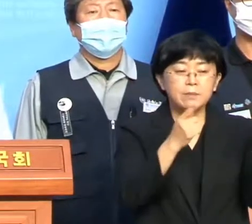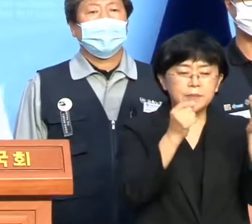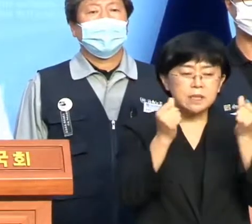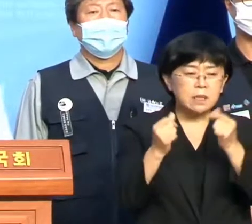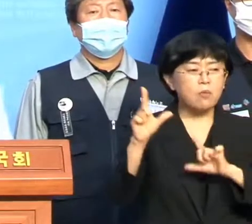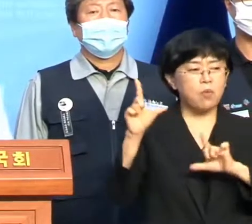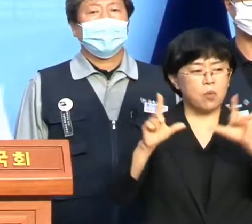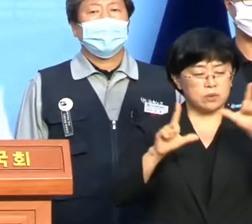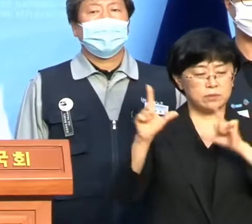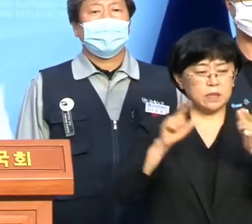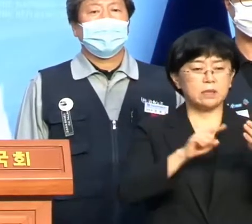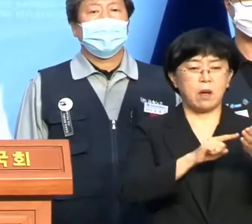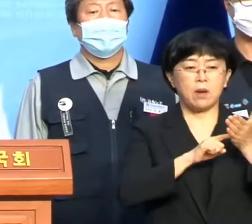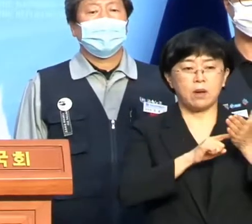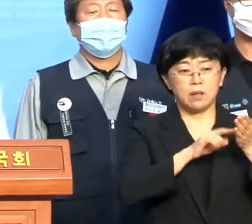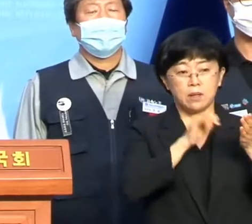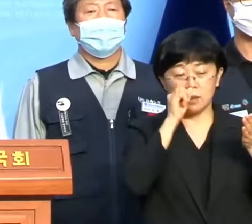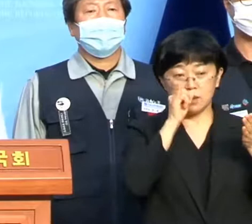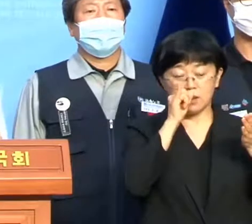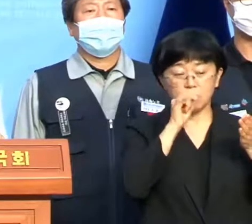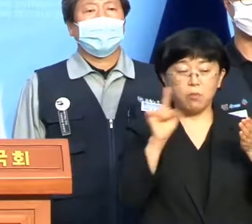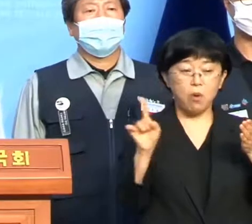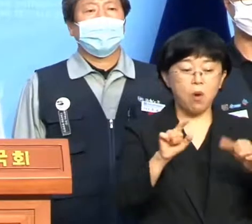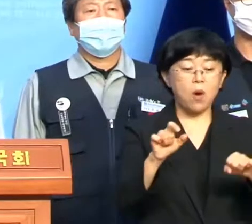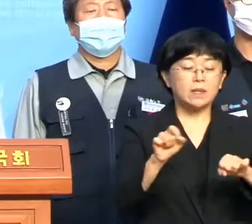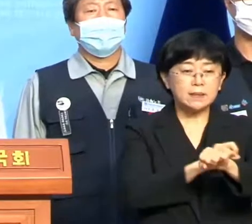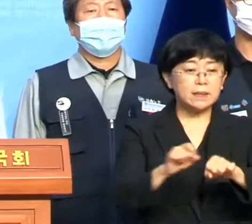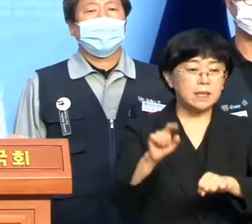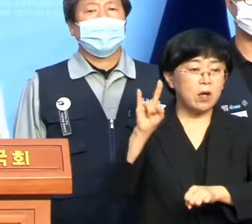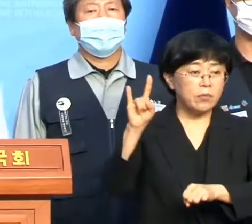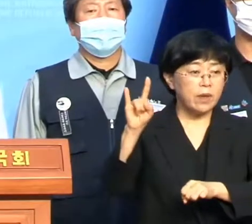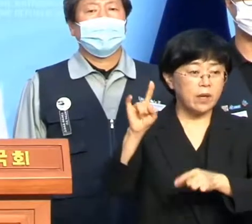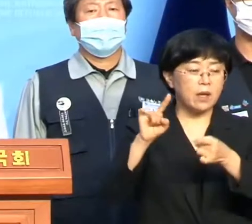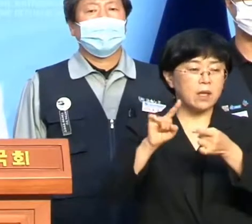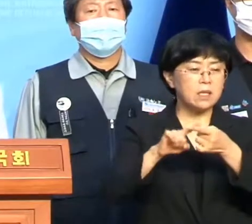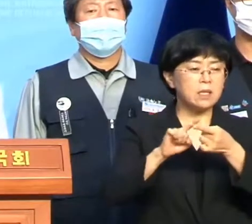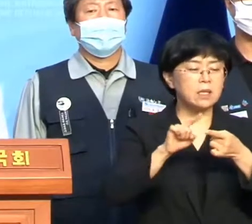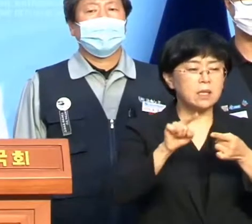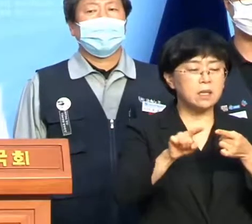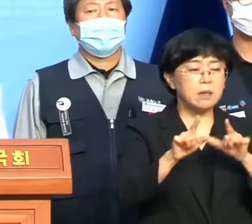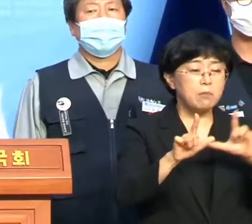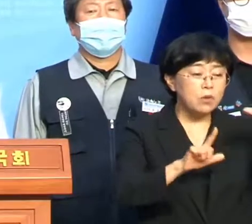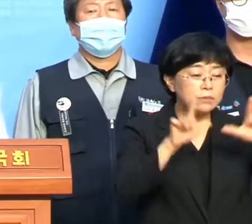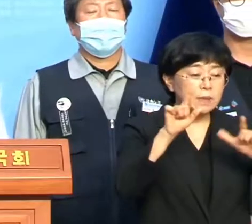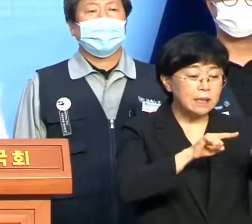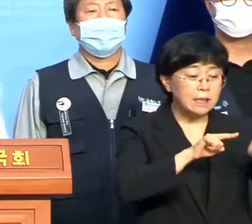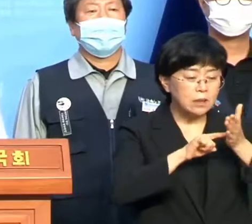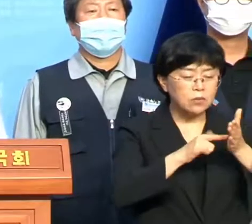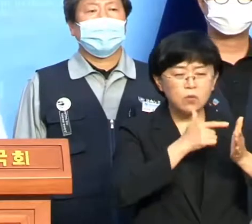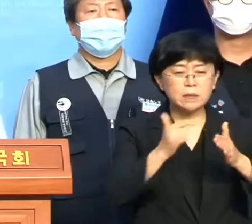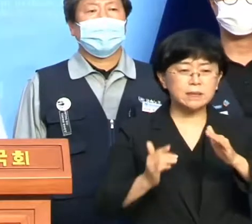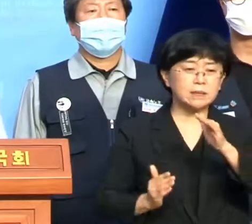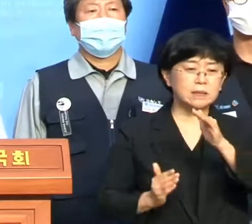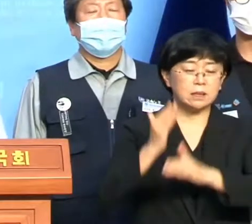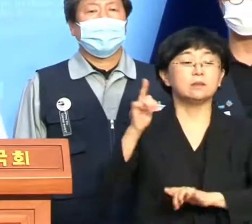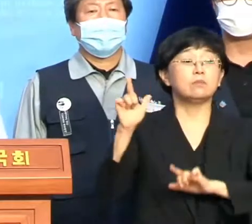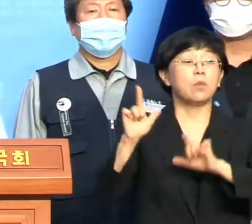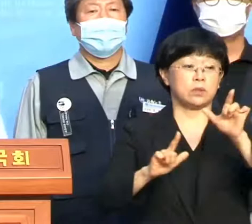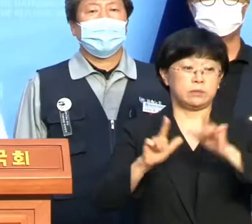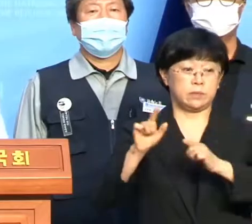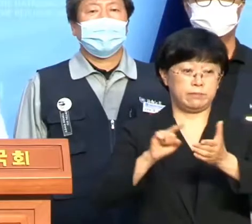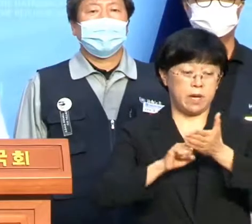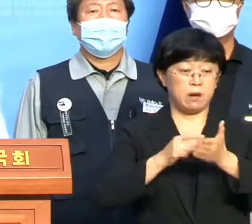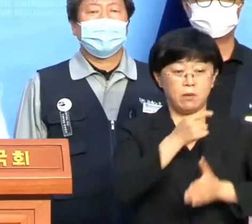양상 들이 나타나고 있는 것으로 보입니다 특히 현대중공업은 그 정도가 너무나 도를 지나치고 있음을